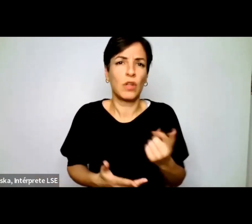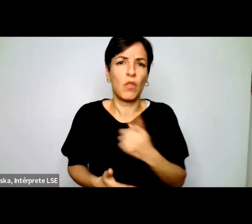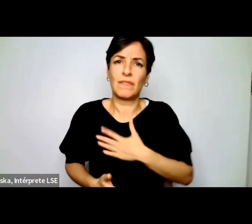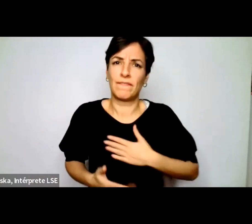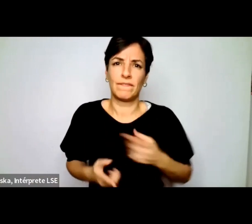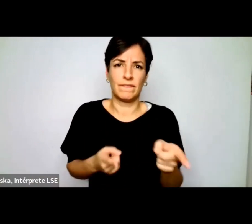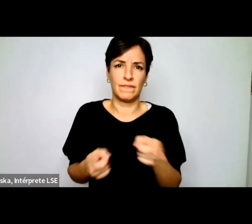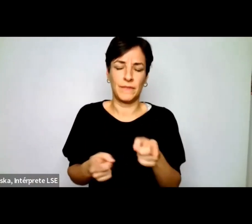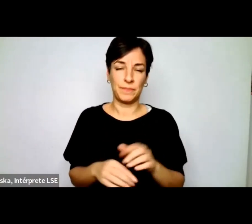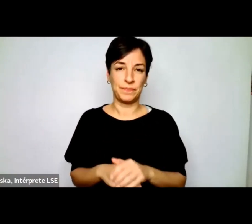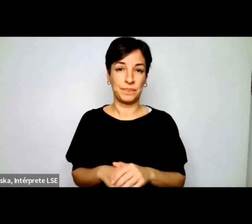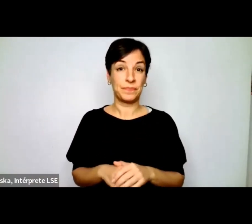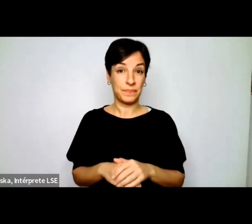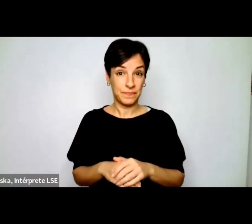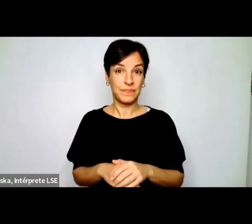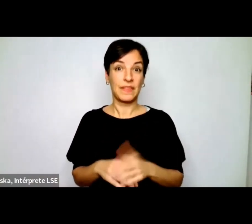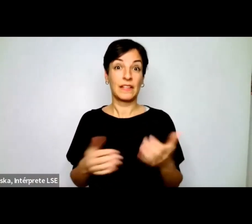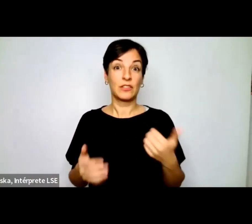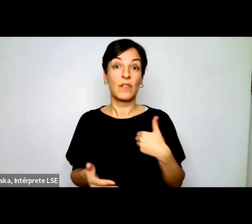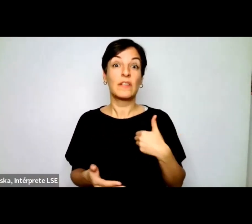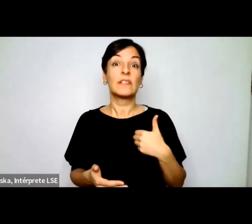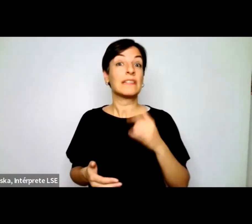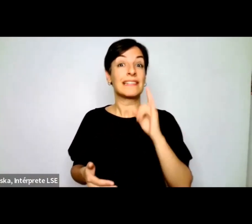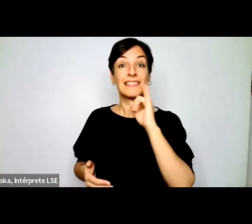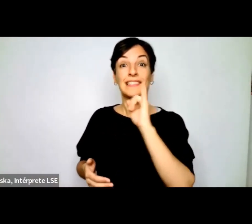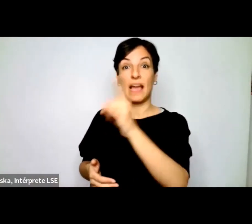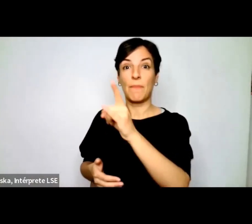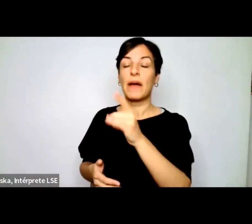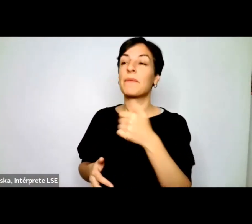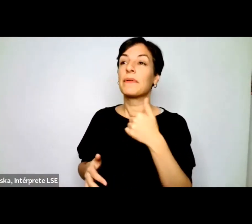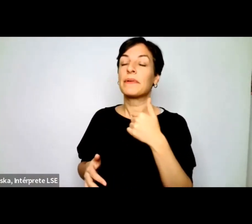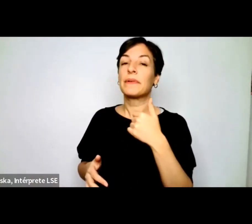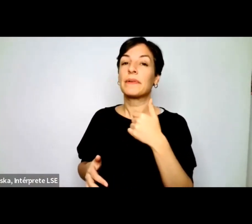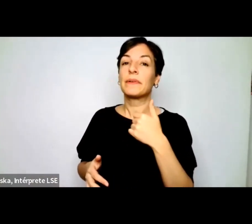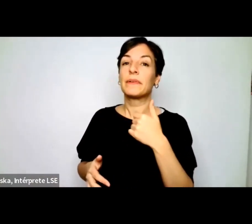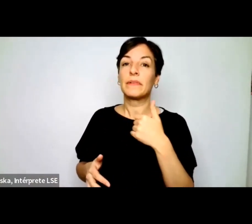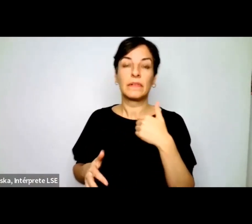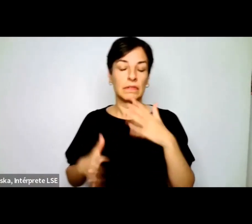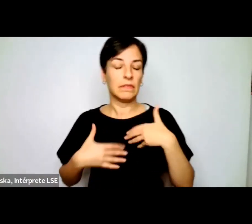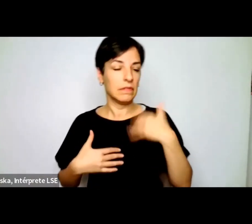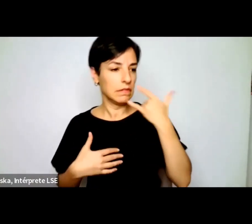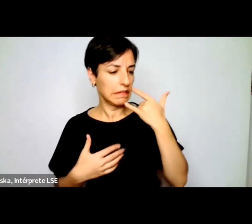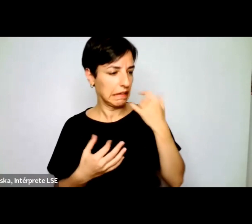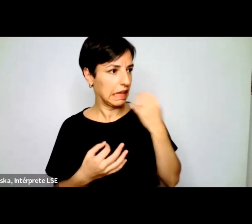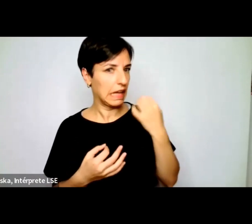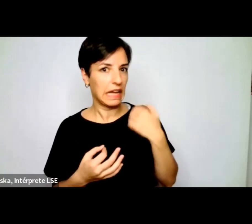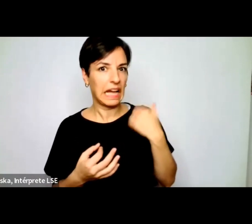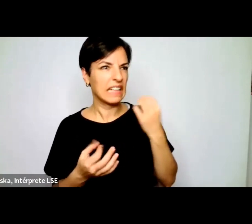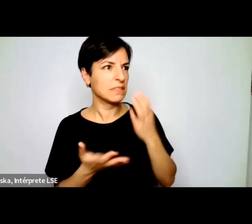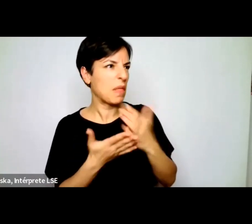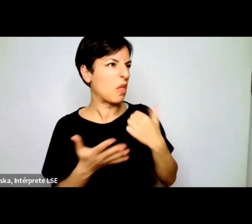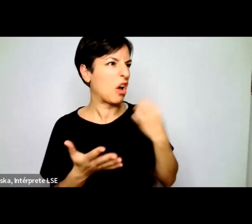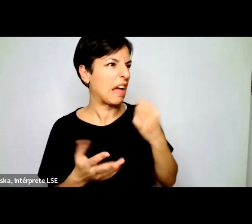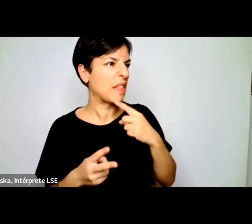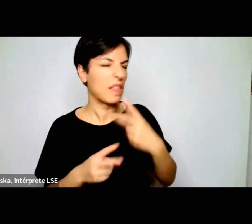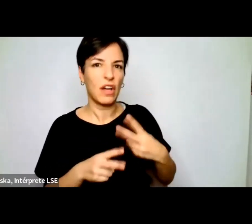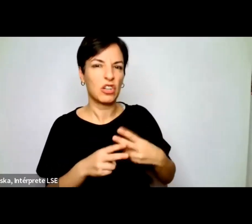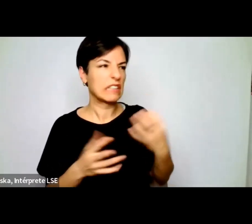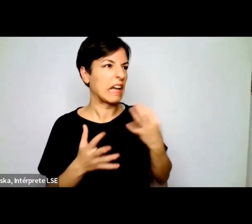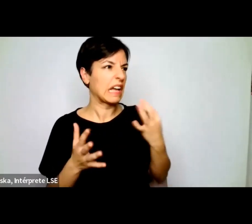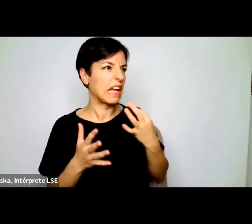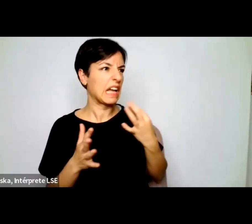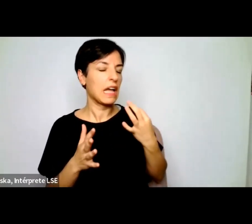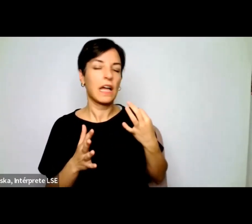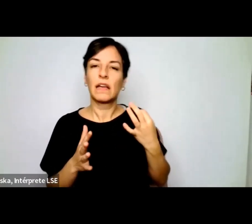que recibe la llamada no se encuentre de repente con una comunicación nuestra sin saber verdaderamente en qué consiste y que entiendan que la idea es